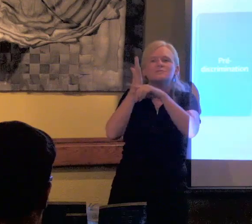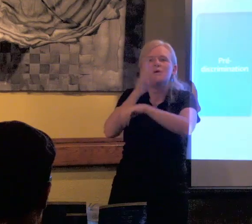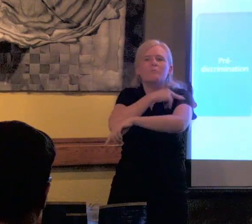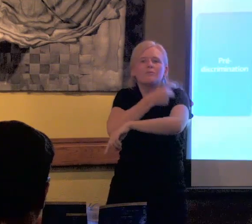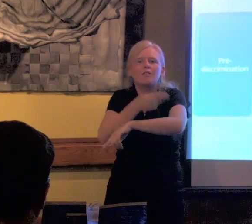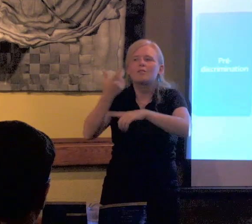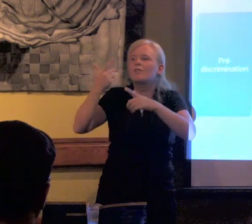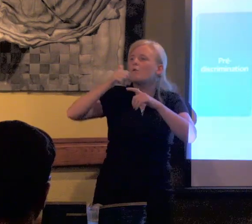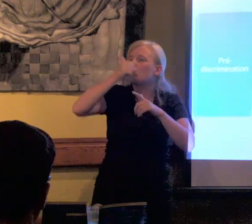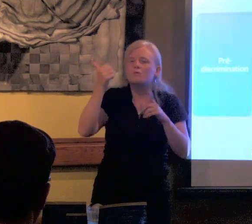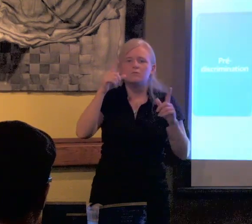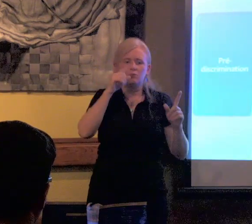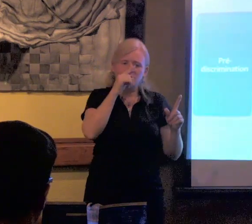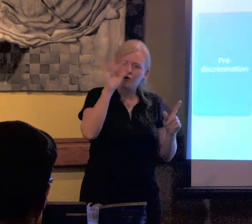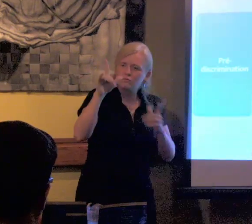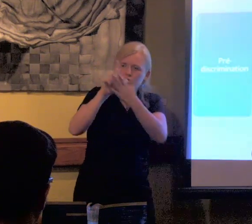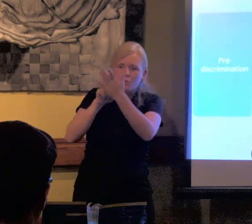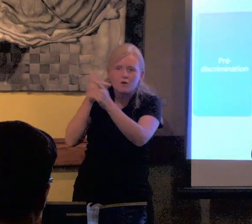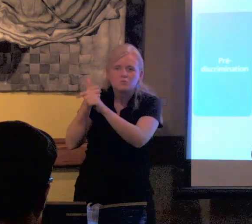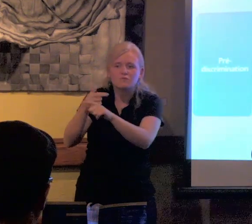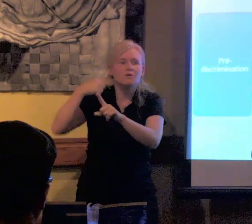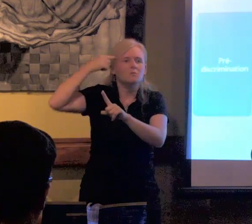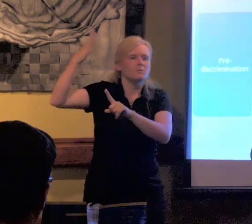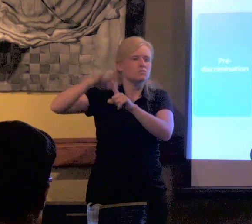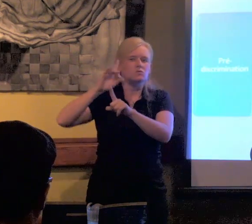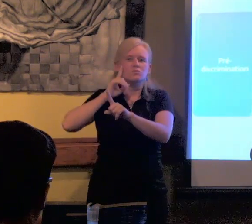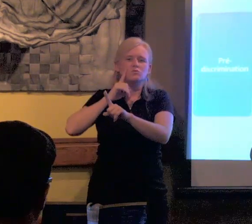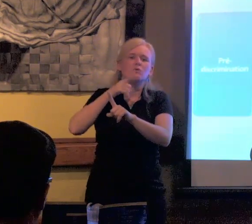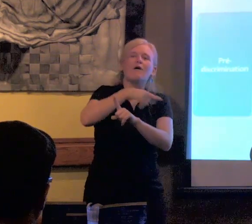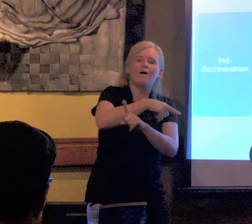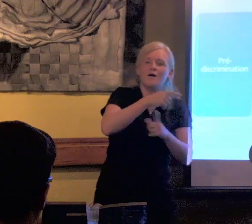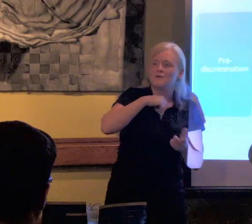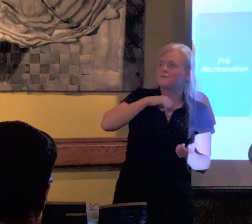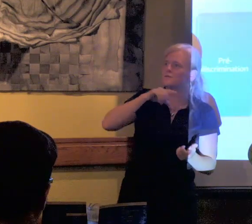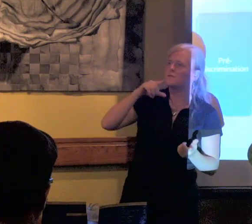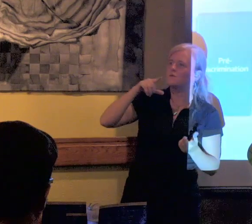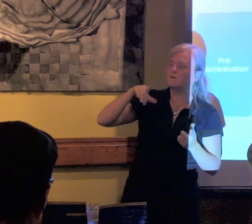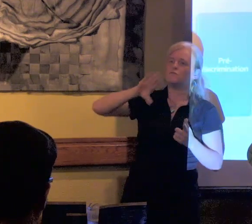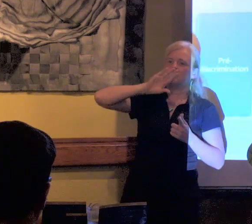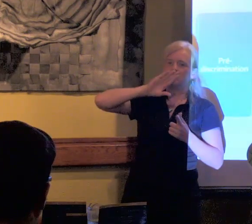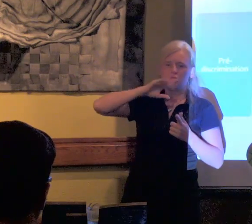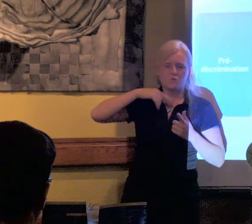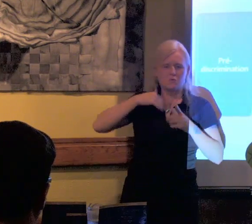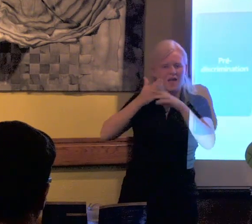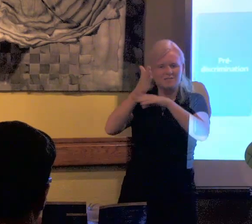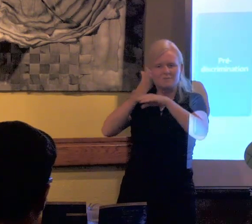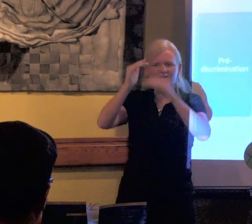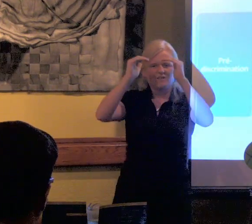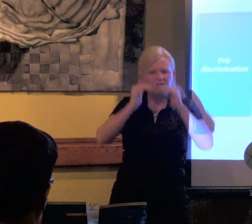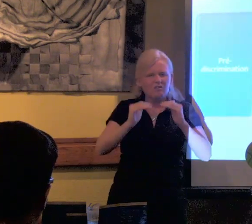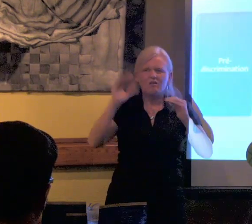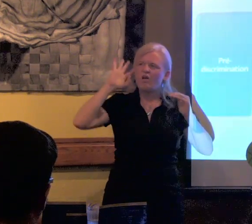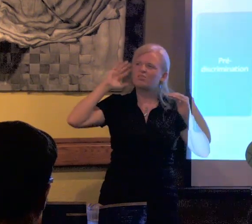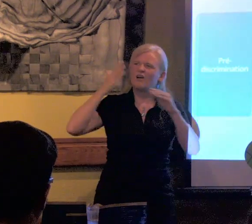justement l'accès à différents services, parce que institutionnellement, les choses n'ont pas été pensées en fonction, ou entre autres, en fonction des personnes